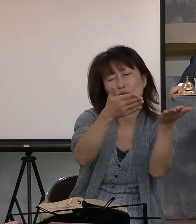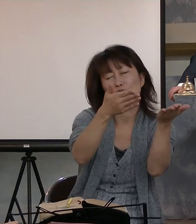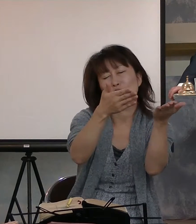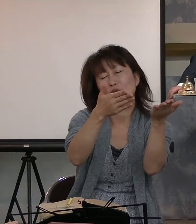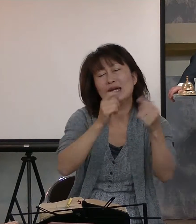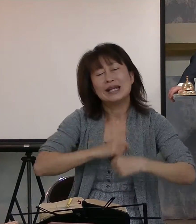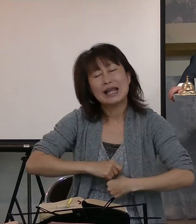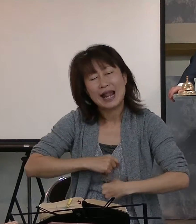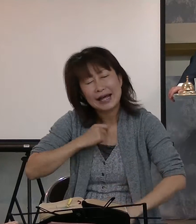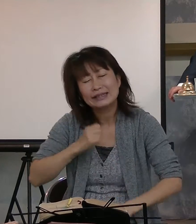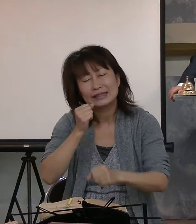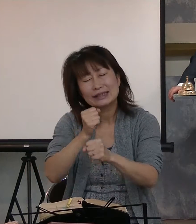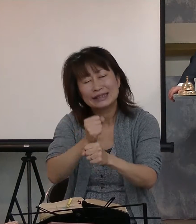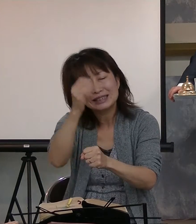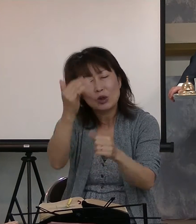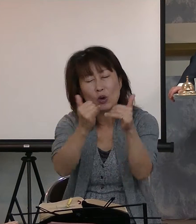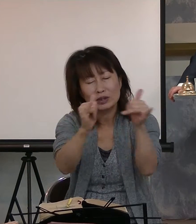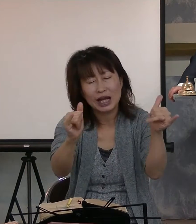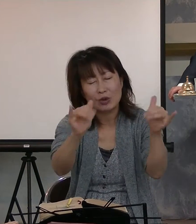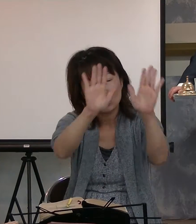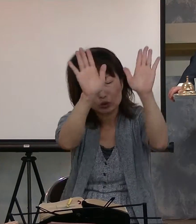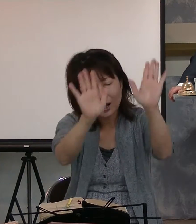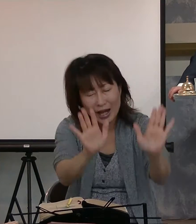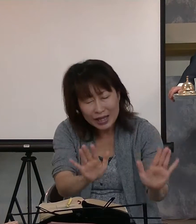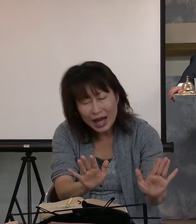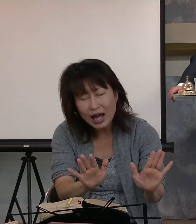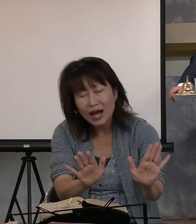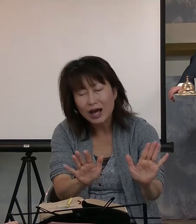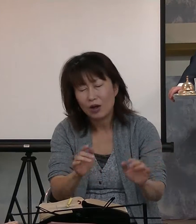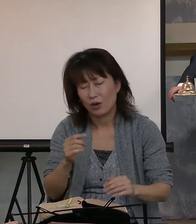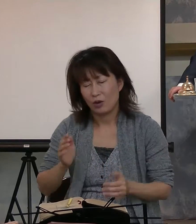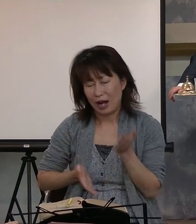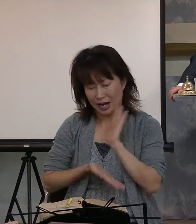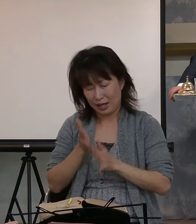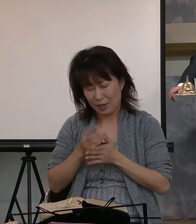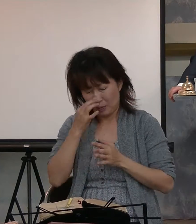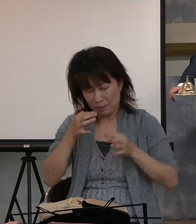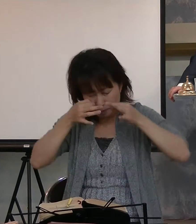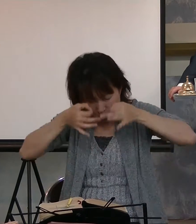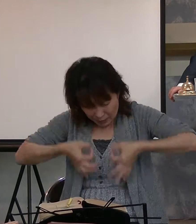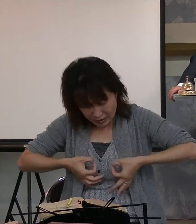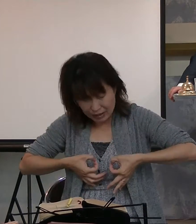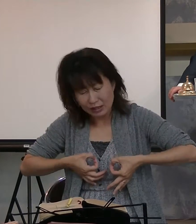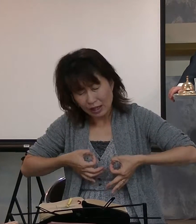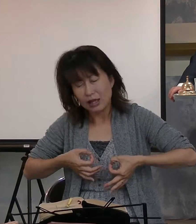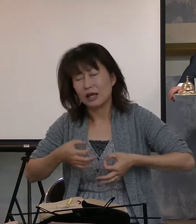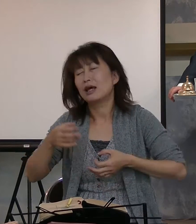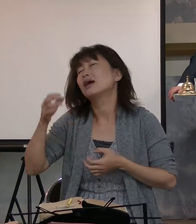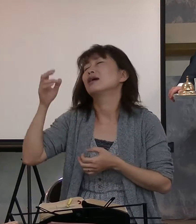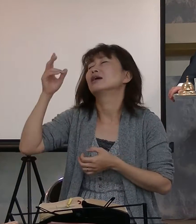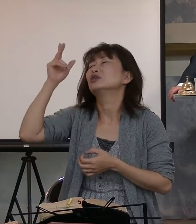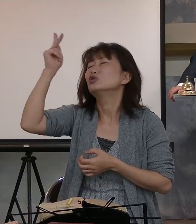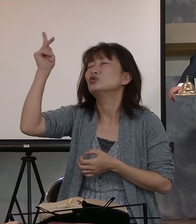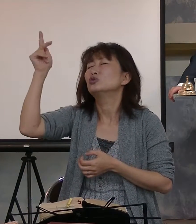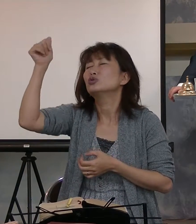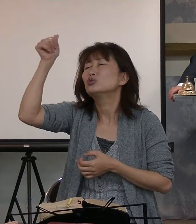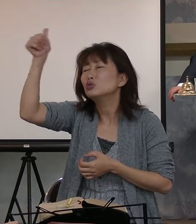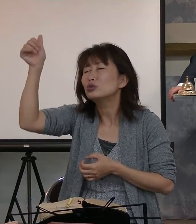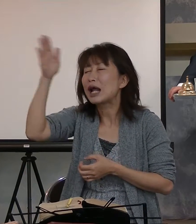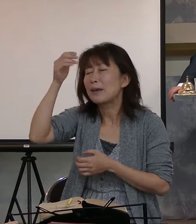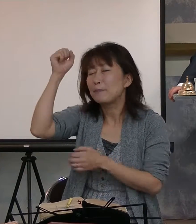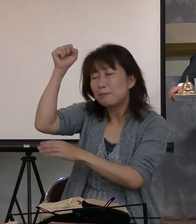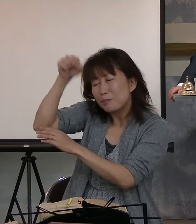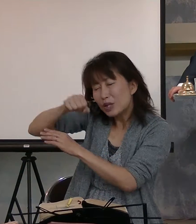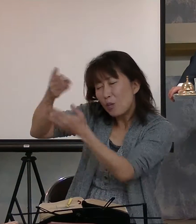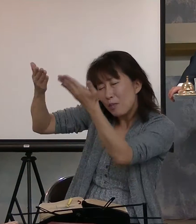をもう一度我々の信仰を点検し、主に用いられる、主が認める信仰者と